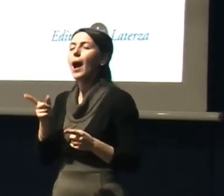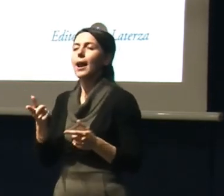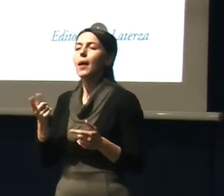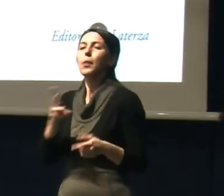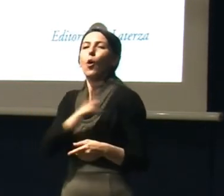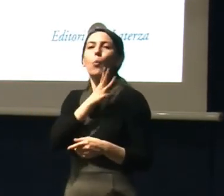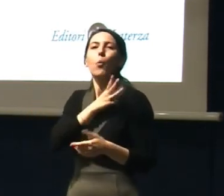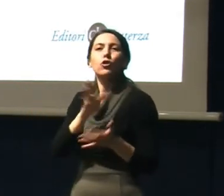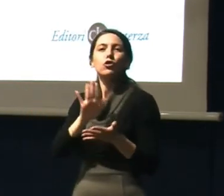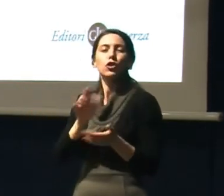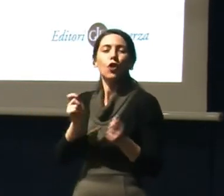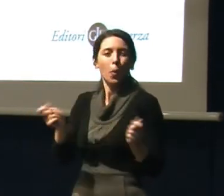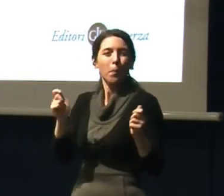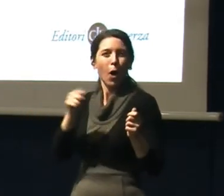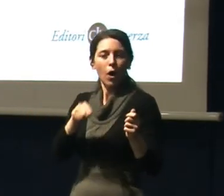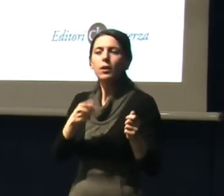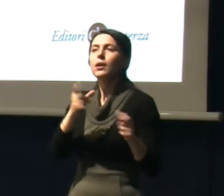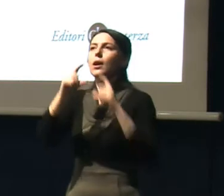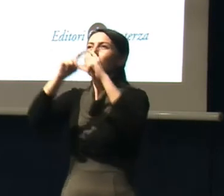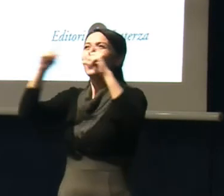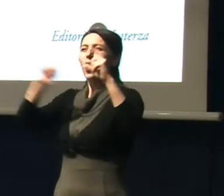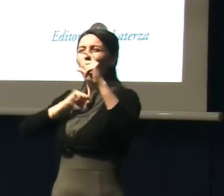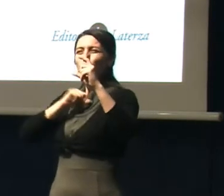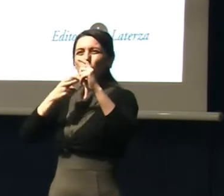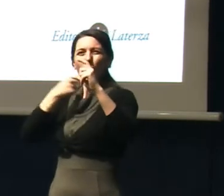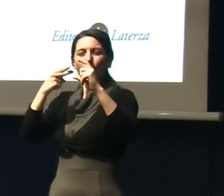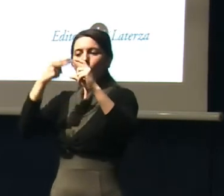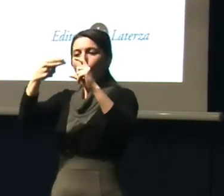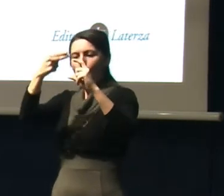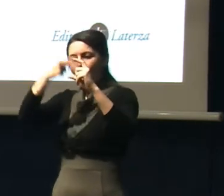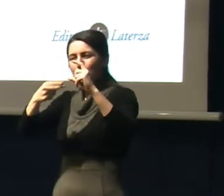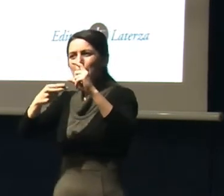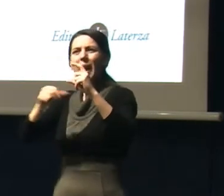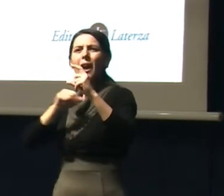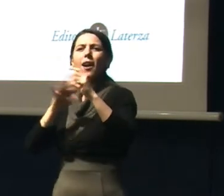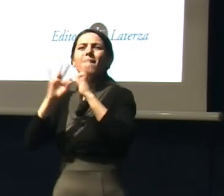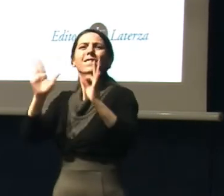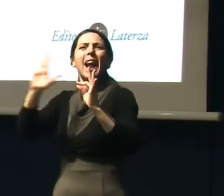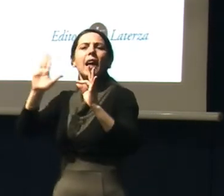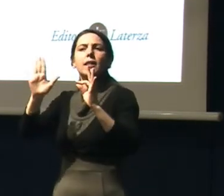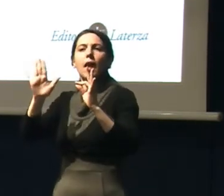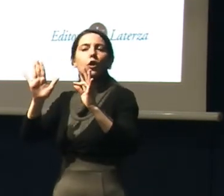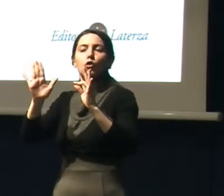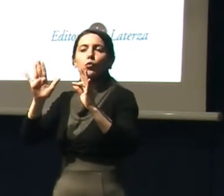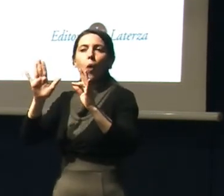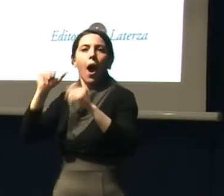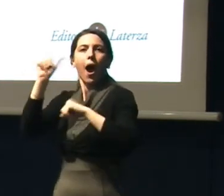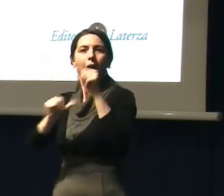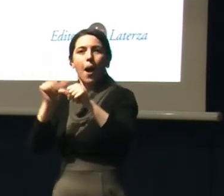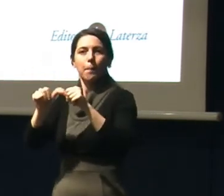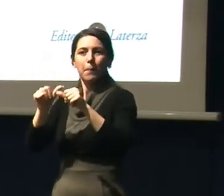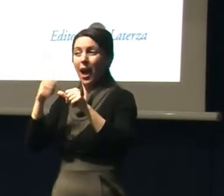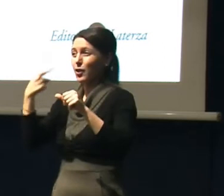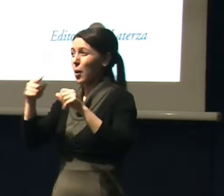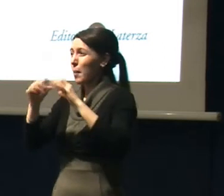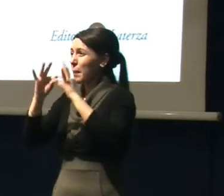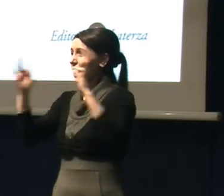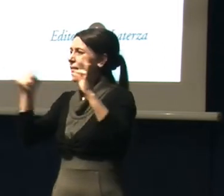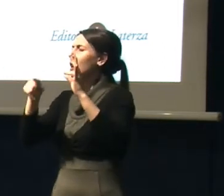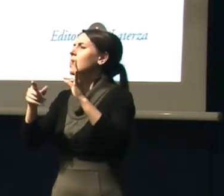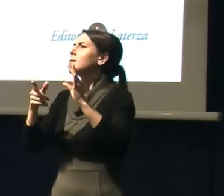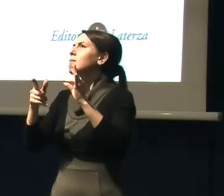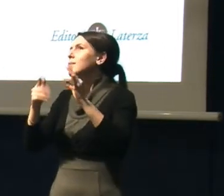post che ha cambiato il motto della sua testata e ne ha scelto uno che andava sarebbe stato perfetto per la